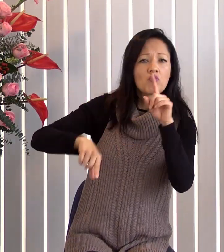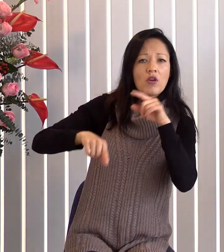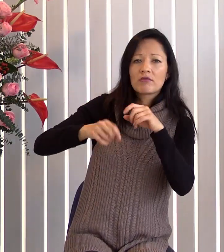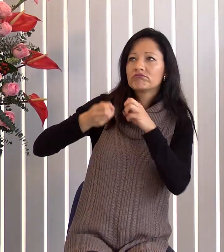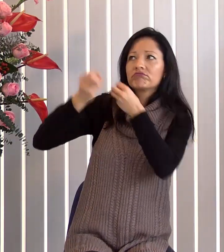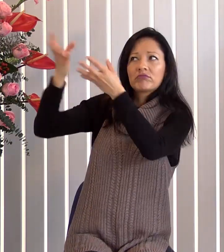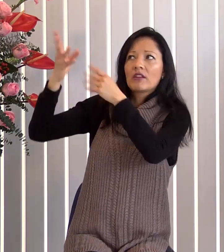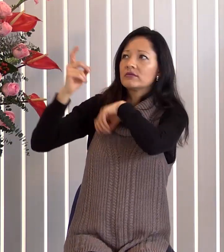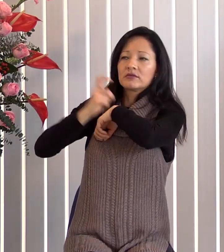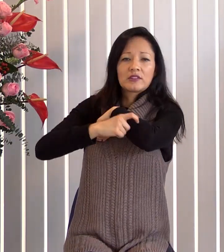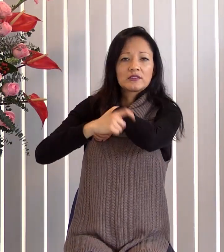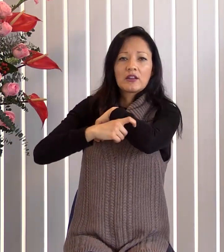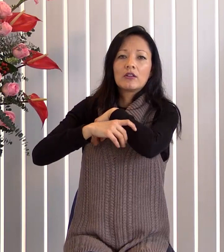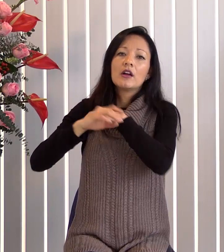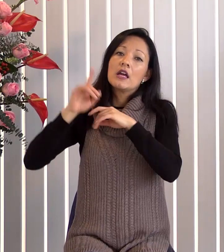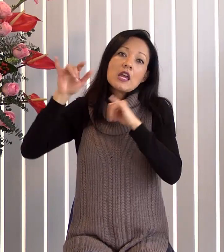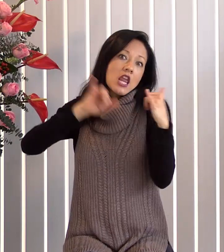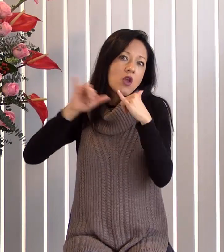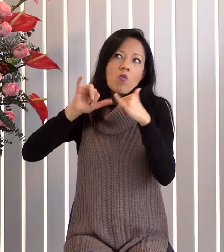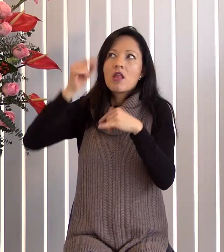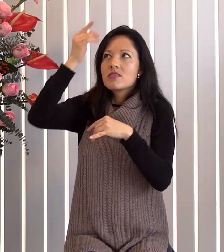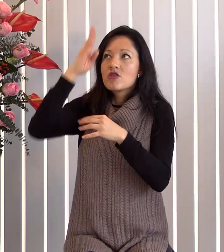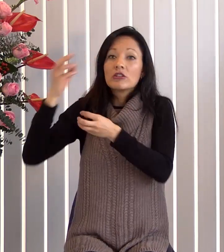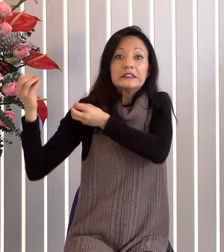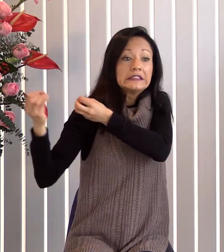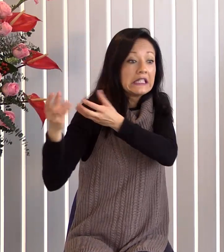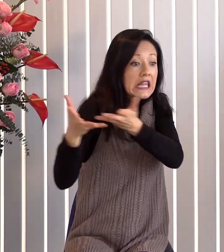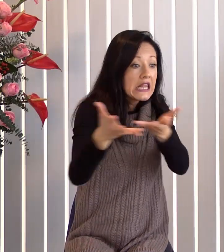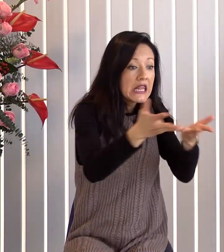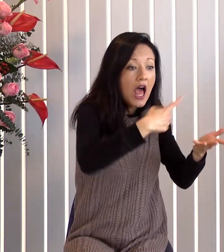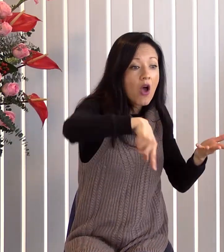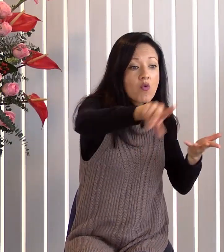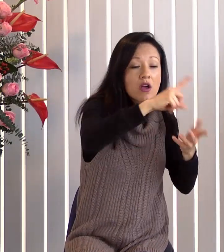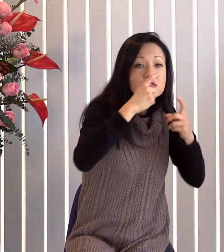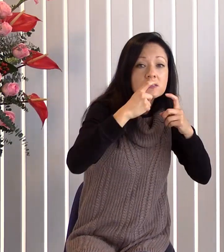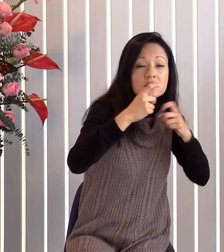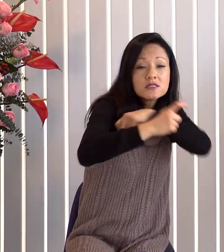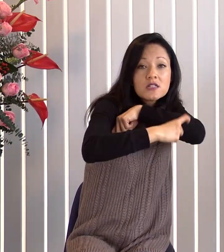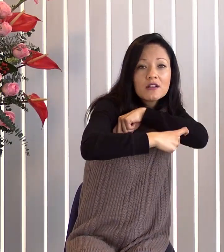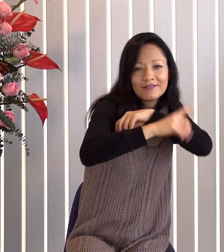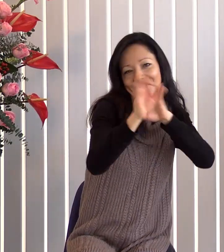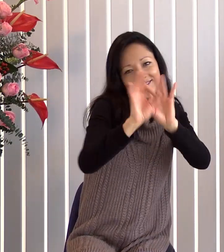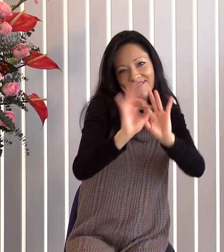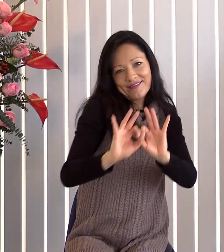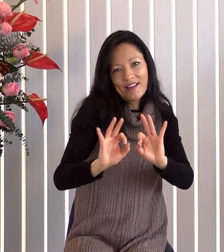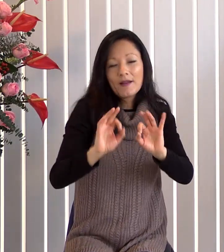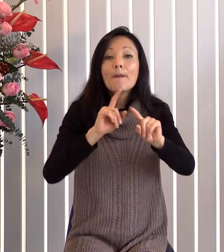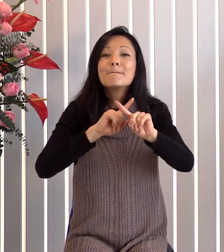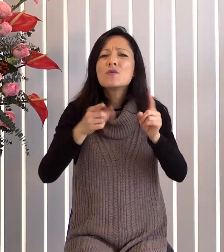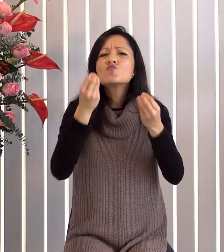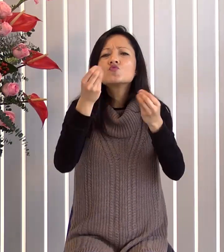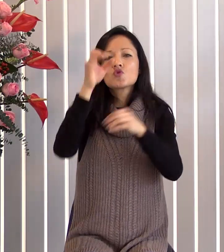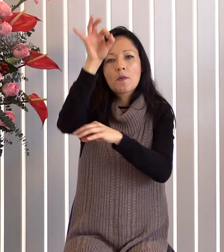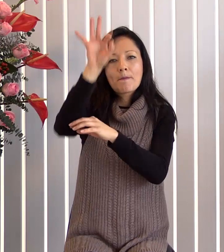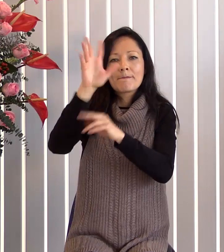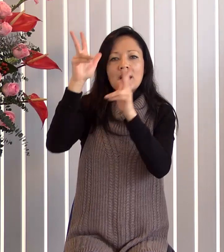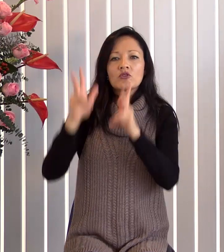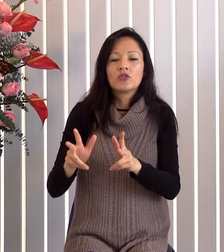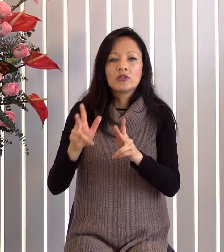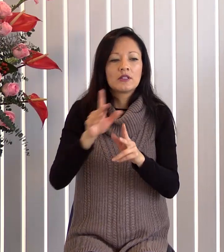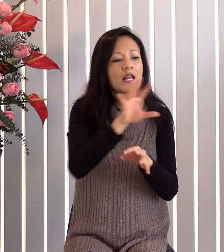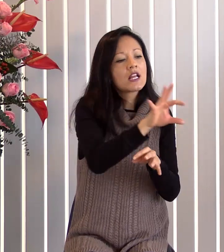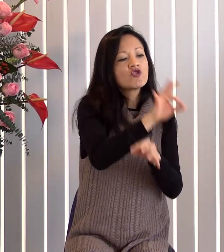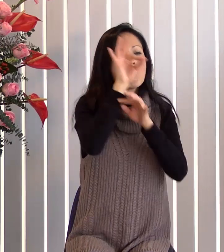mal, ni Él tienta a nadie, entonces muchos predicadores ponen esta frase por